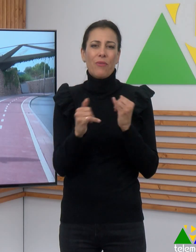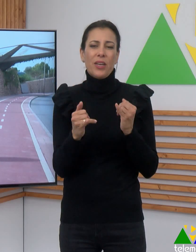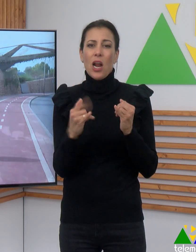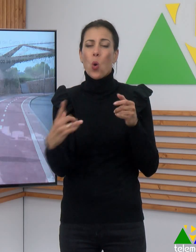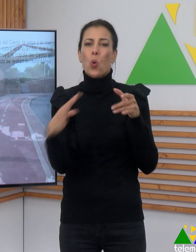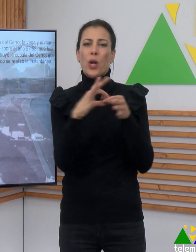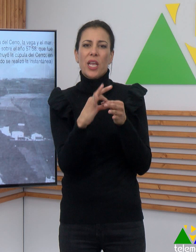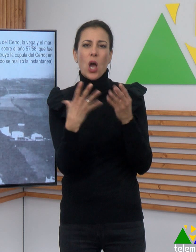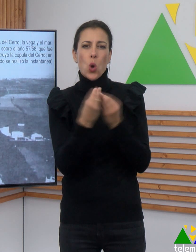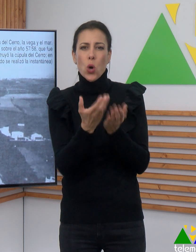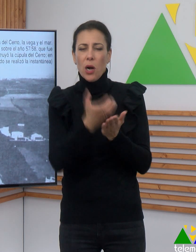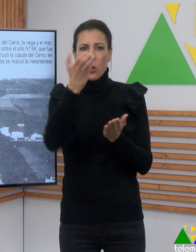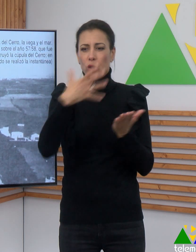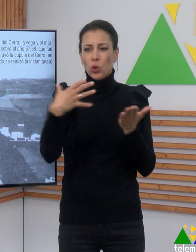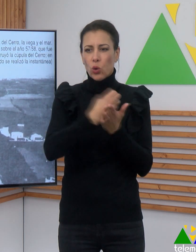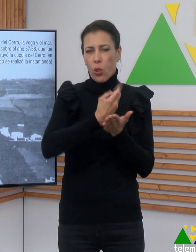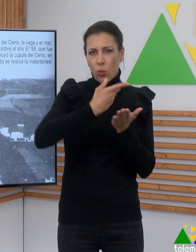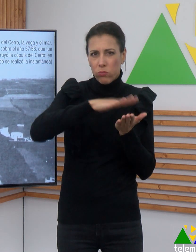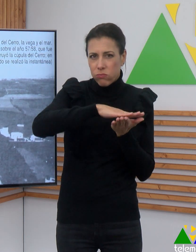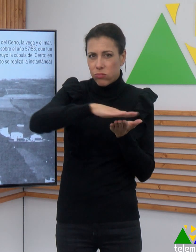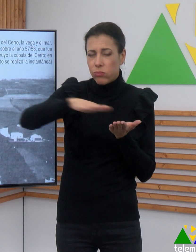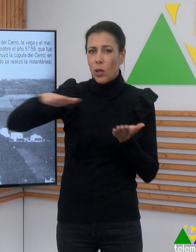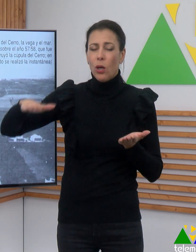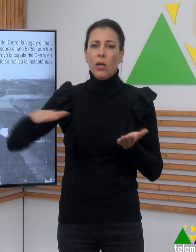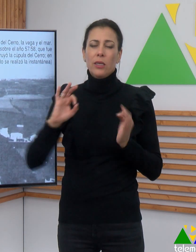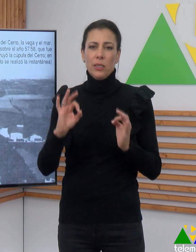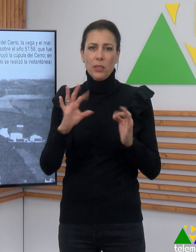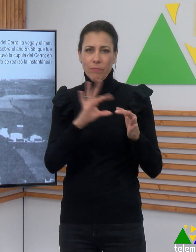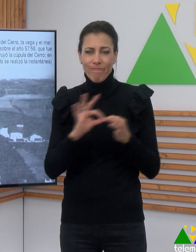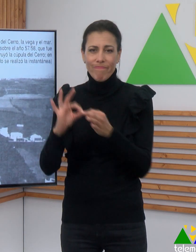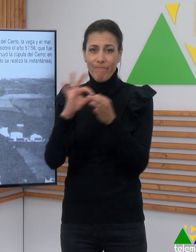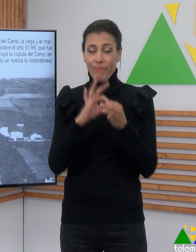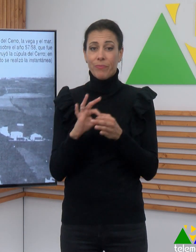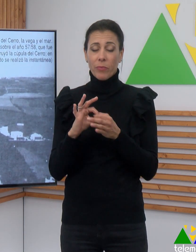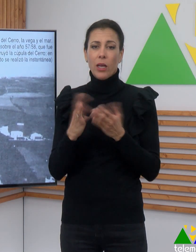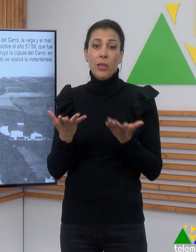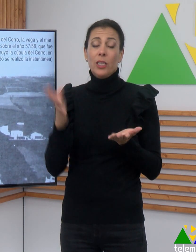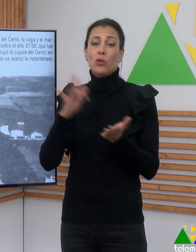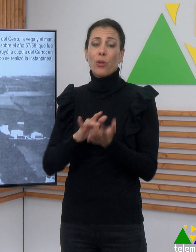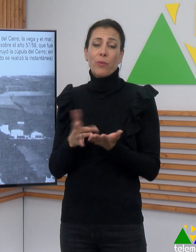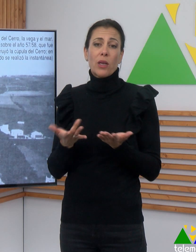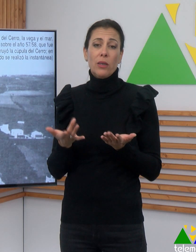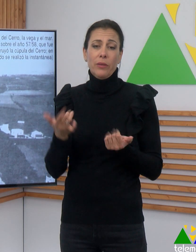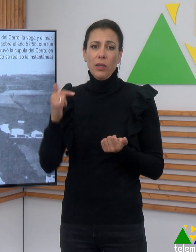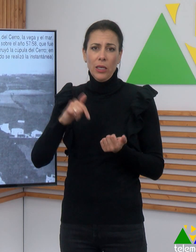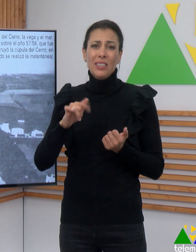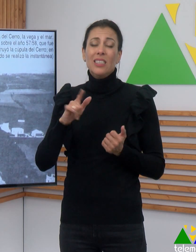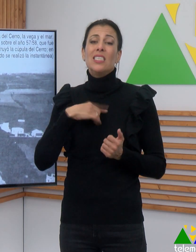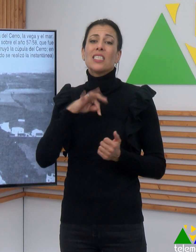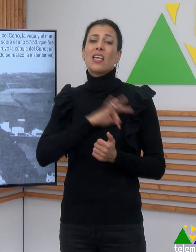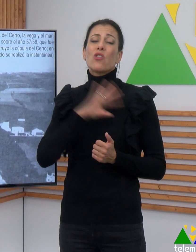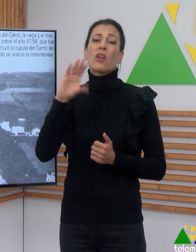unía, claro, con la Alcolera, todo era una zona de cerrete. Y siendo alcalde Jiménez